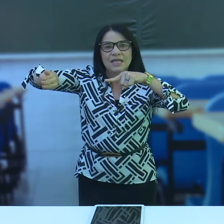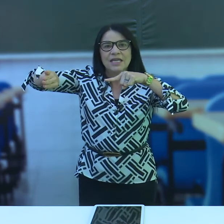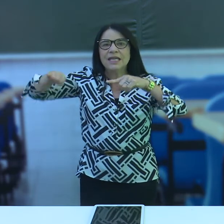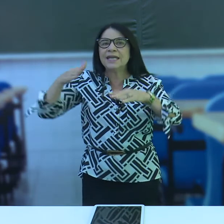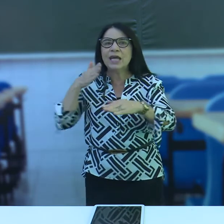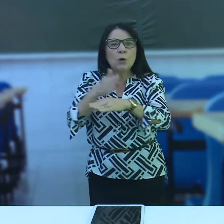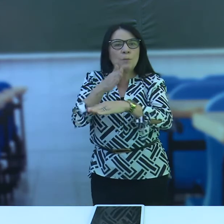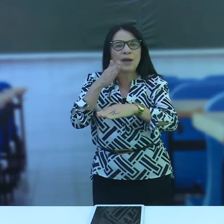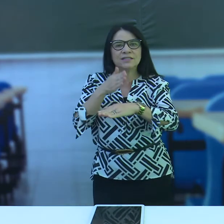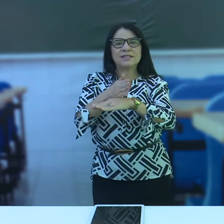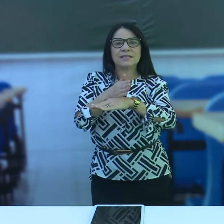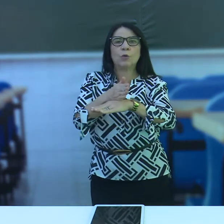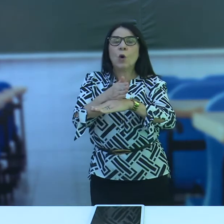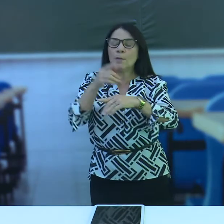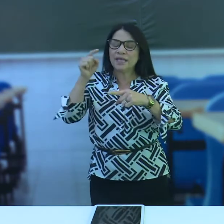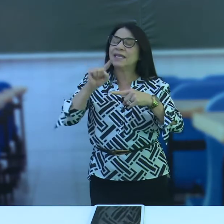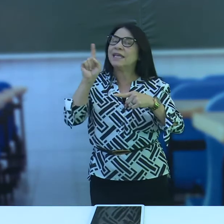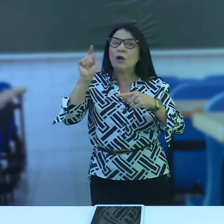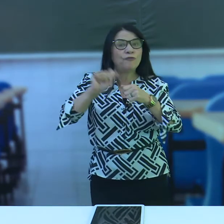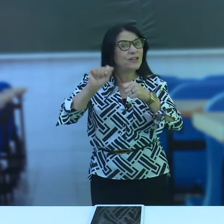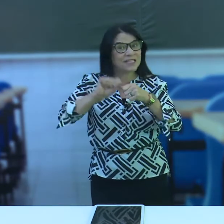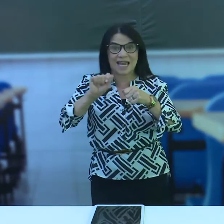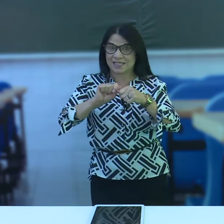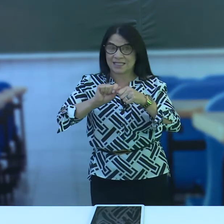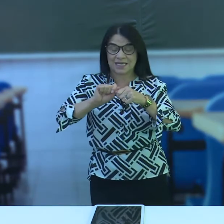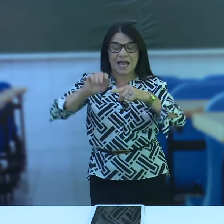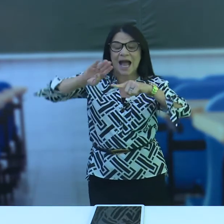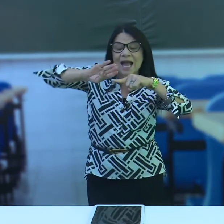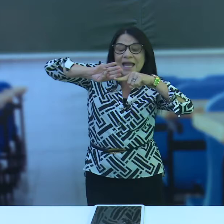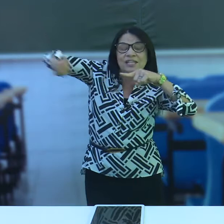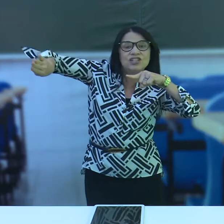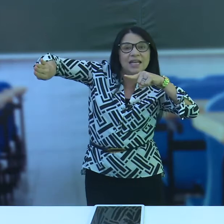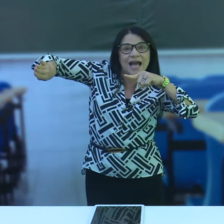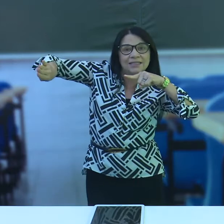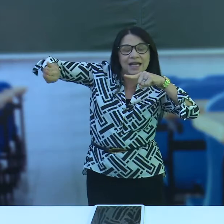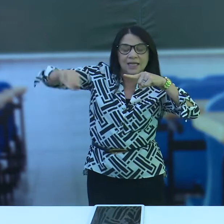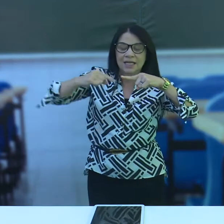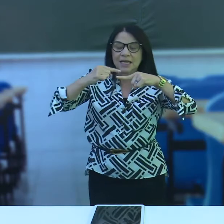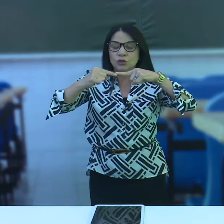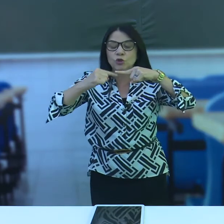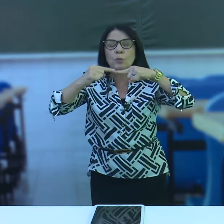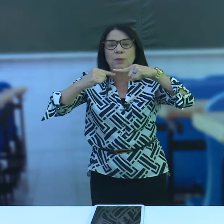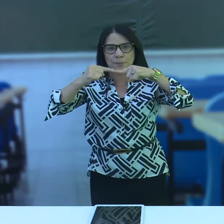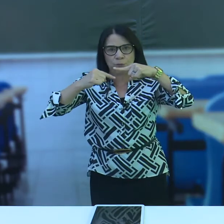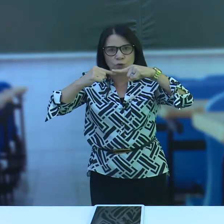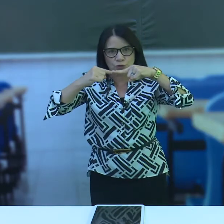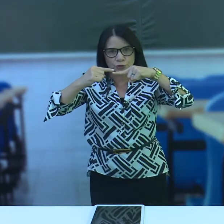E o homem que não fizesse a retirada do prepúcio